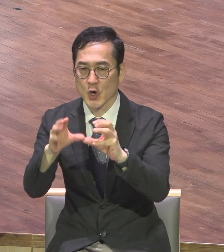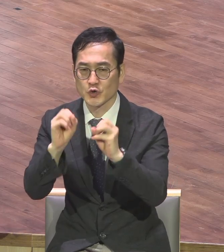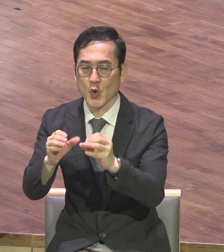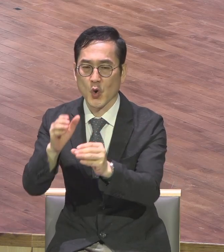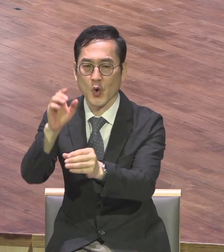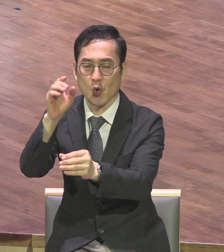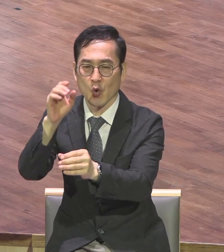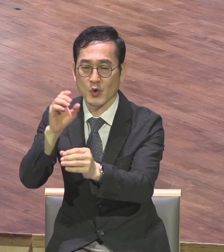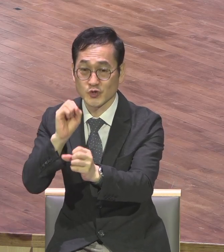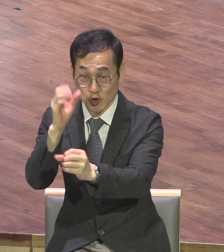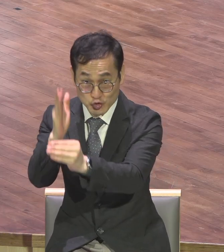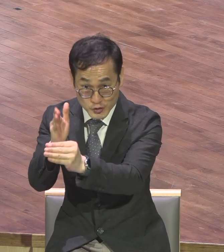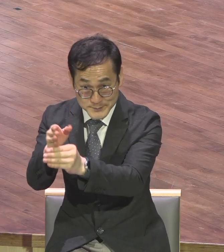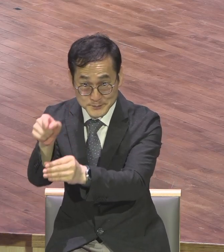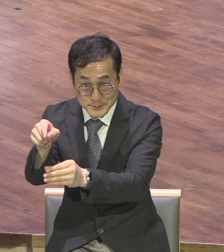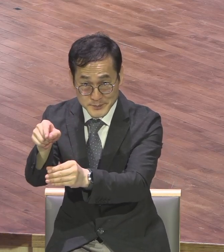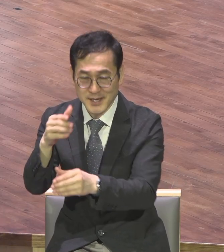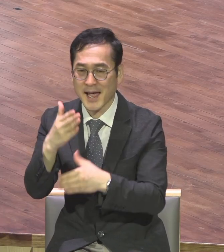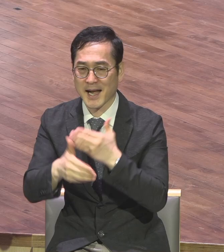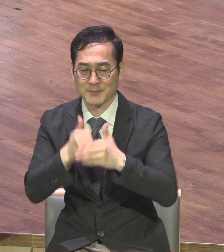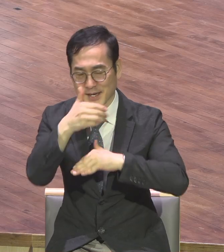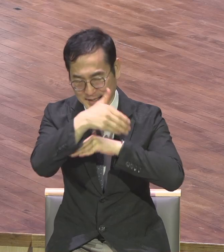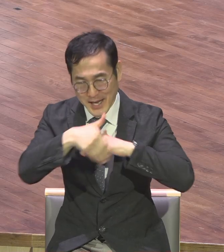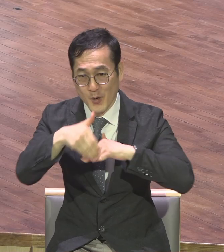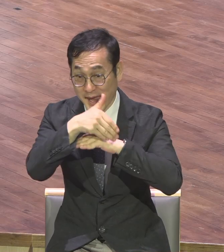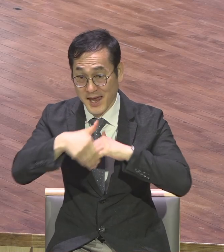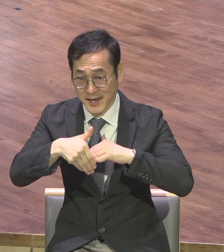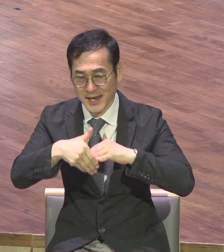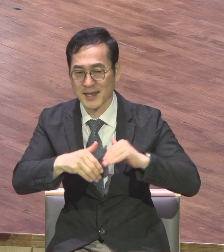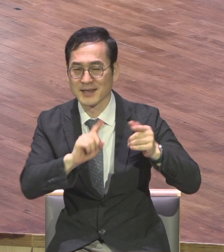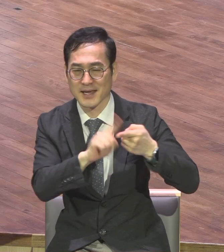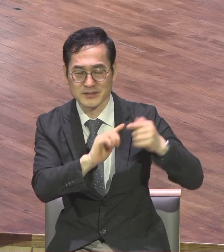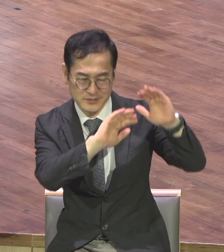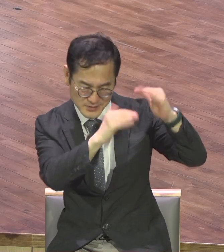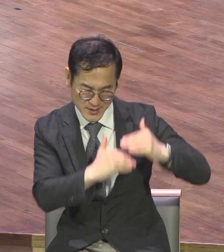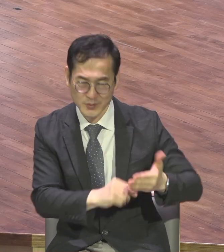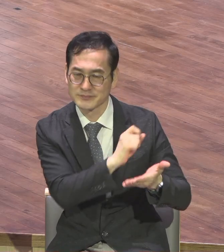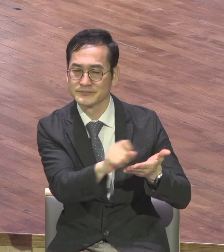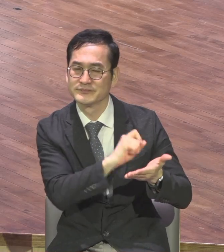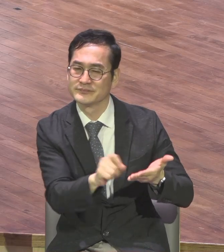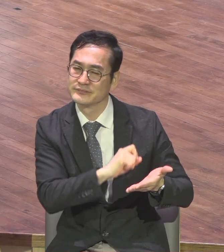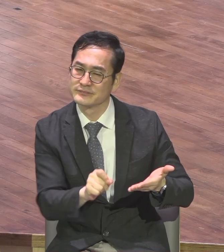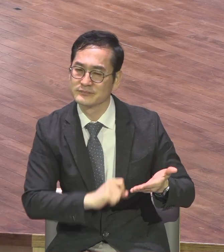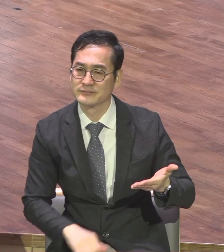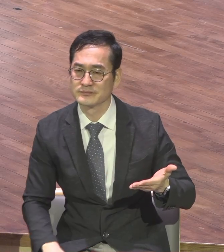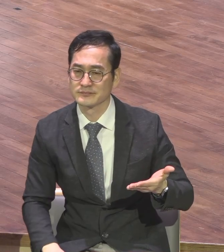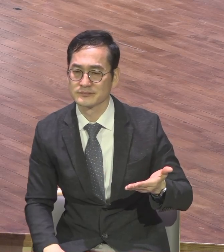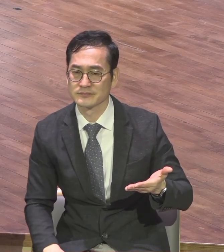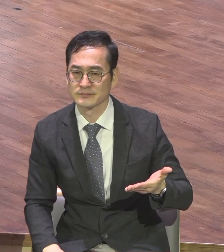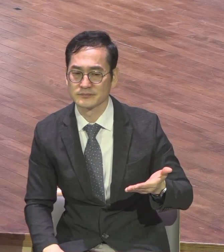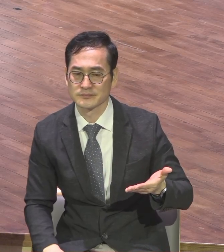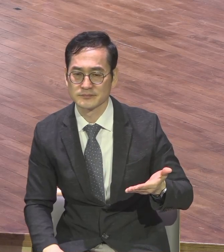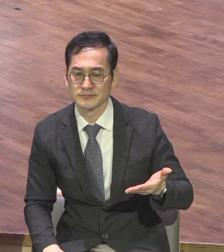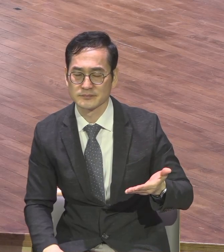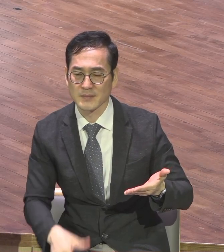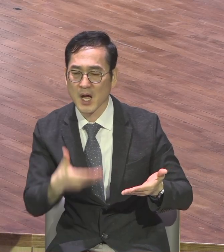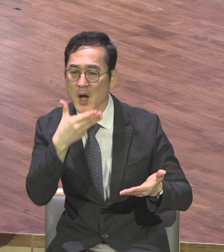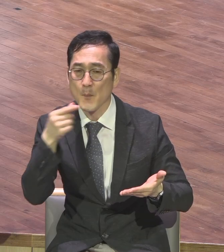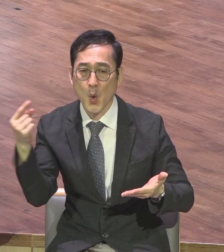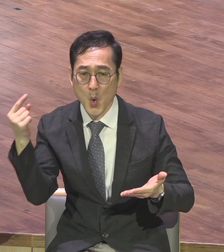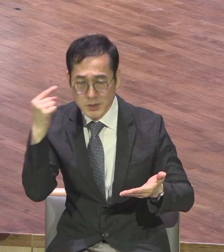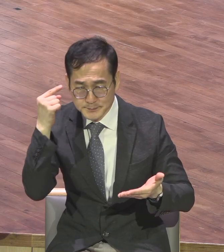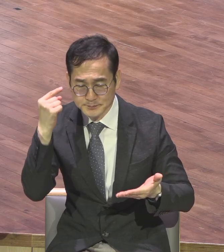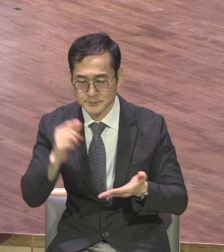되는 그것이 하나님의 뜻과 이 계획이라는 사실을 여기서 강조하고 있어요. 복음, 변화된